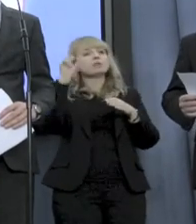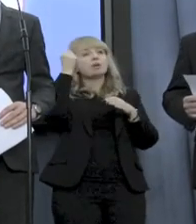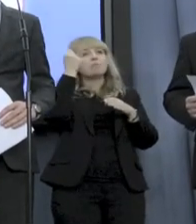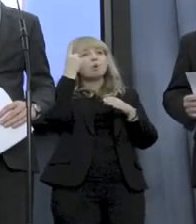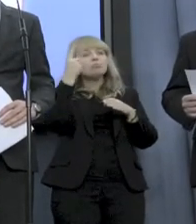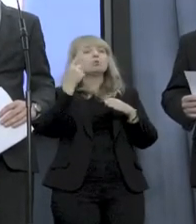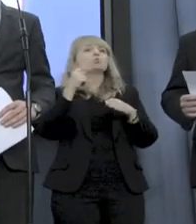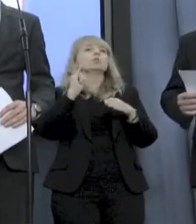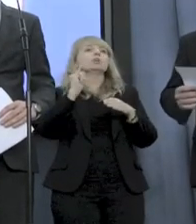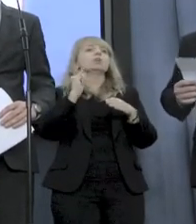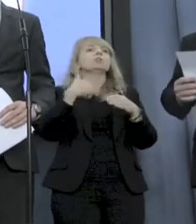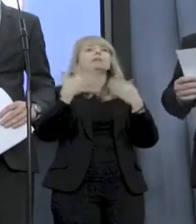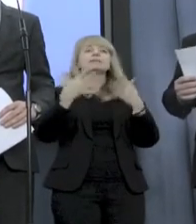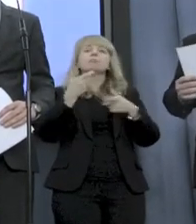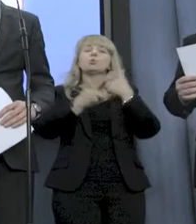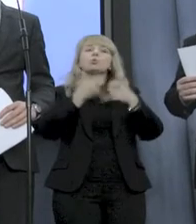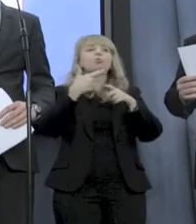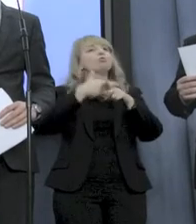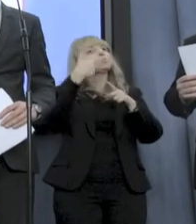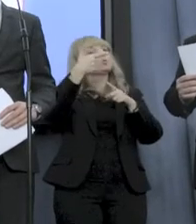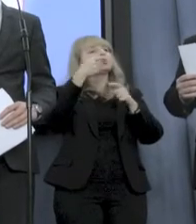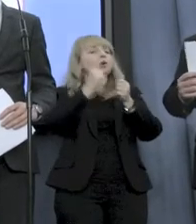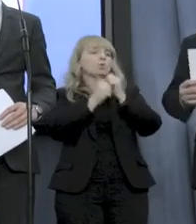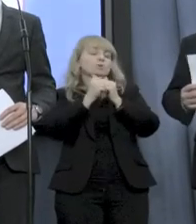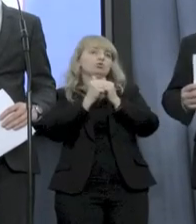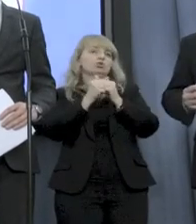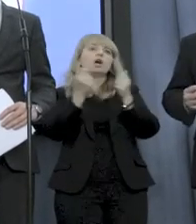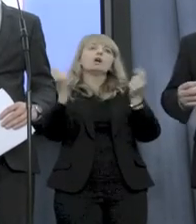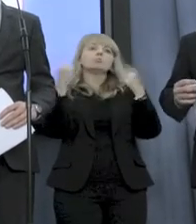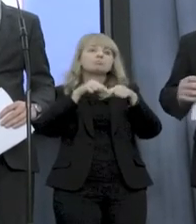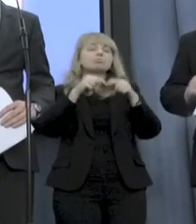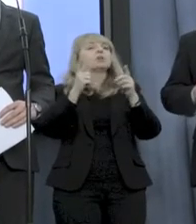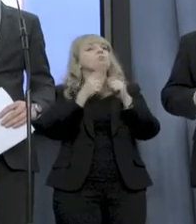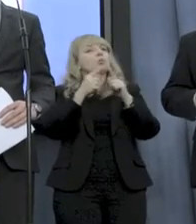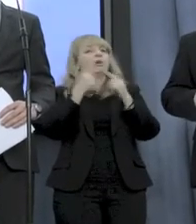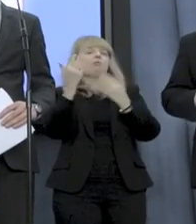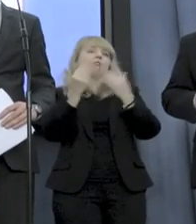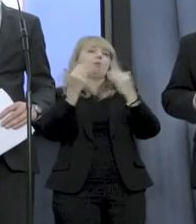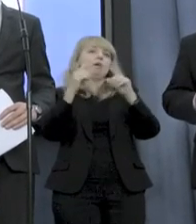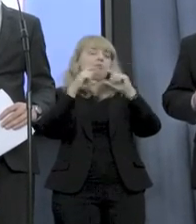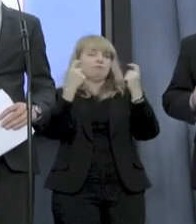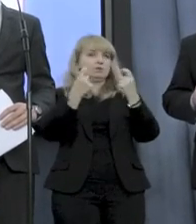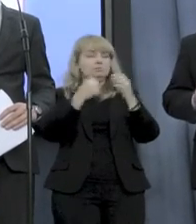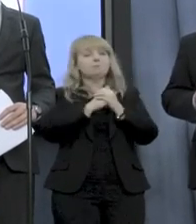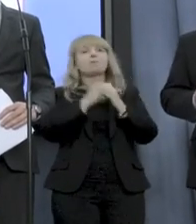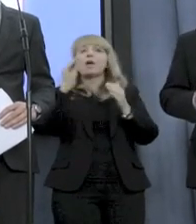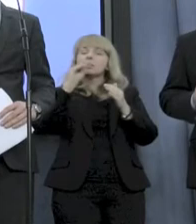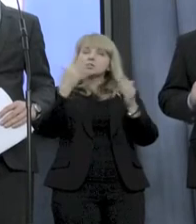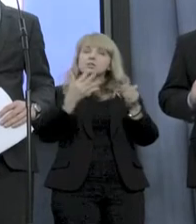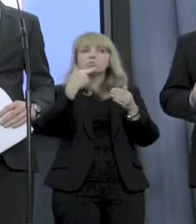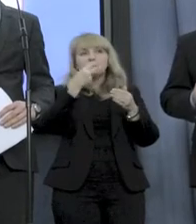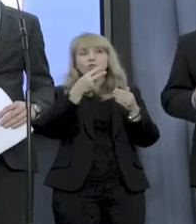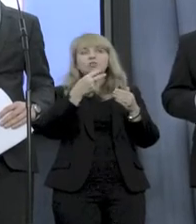pomysły, tezy, założenia na debacie 22 stycznia. Przypomnę też, odniosę się do mojej pierwszej wypowiedzi na